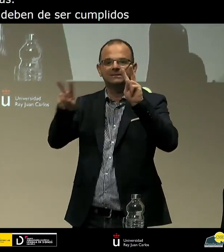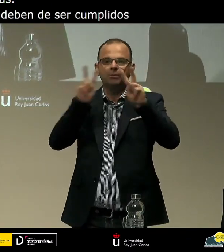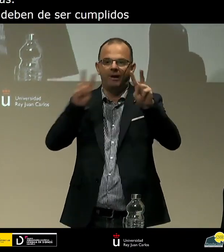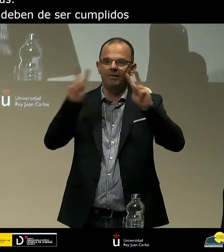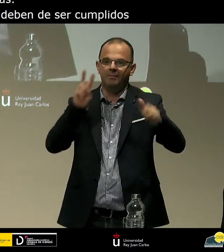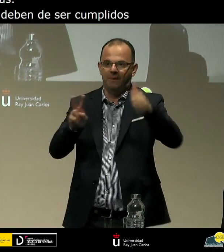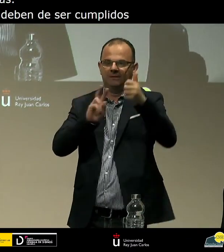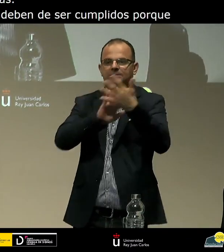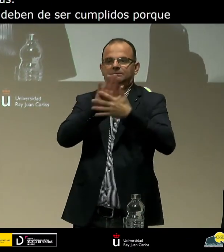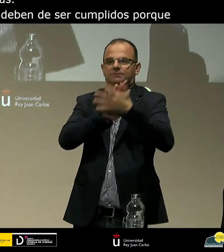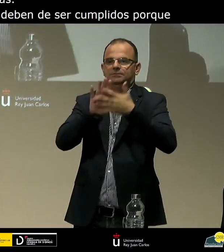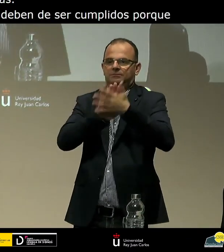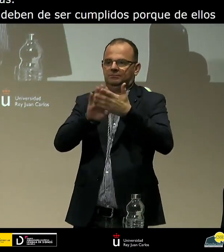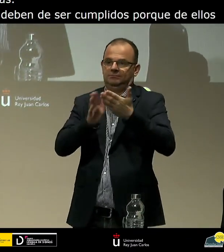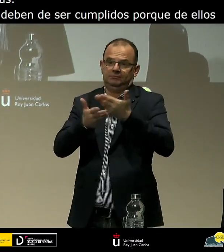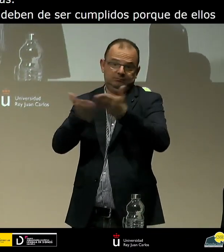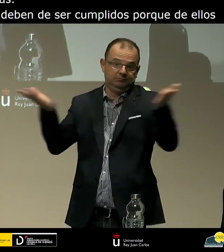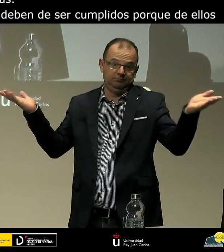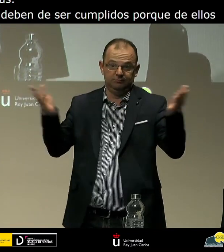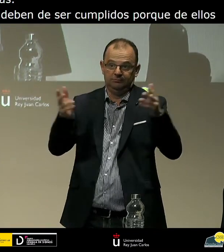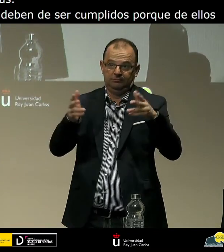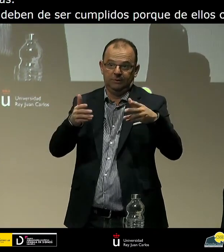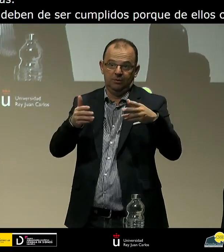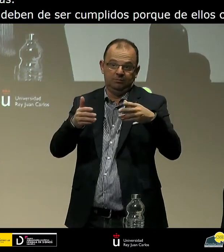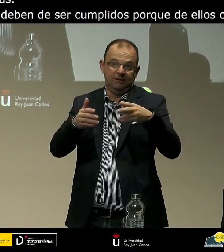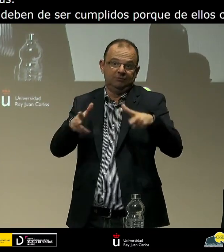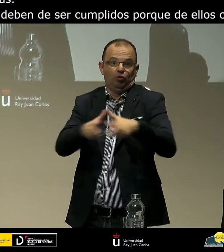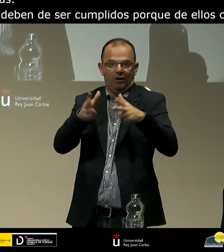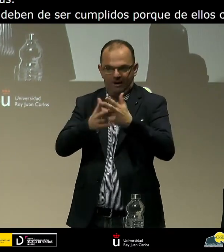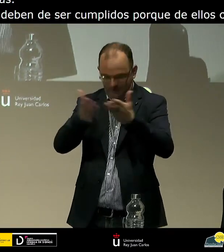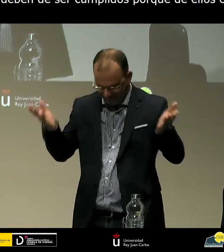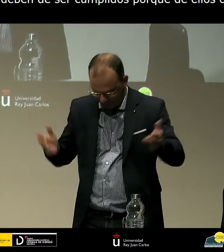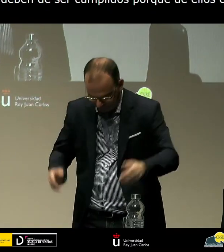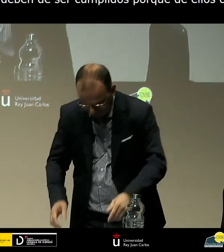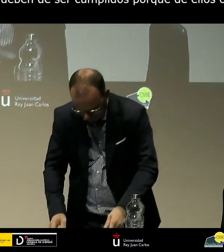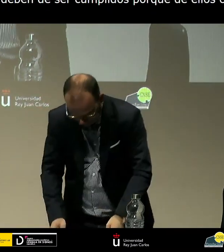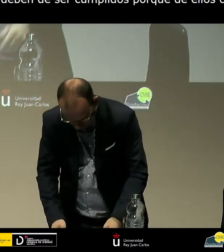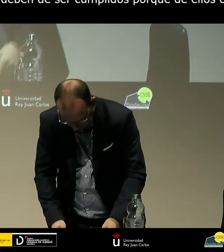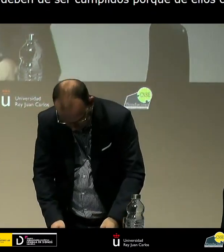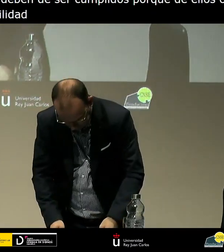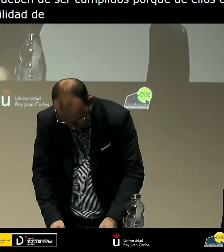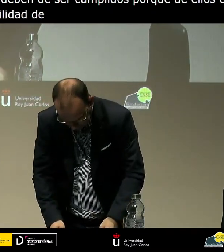porque de ellos cabe denotar la mayor visibilidad de